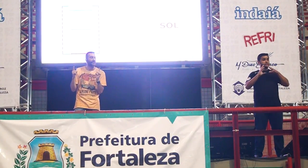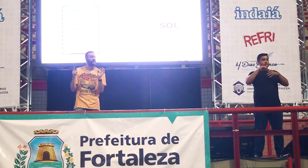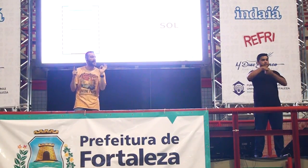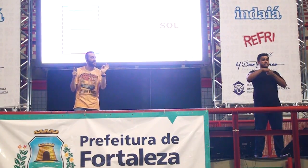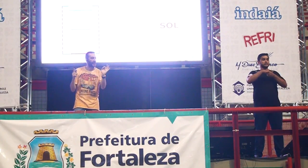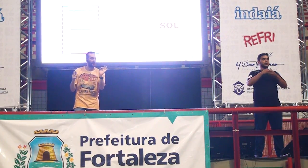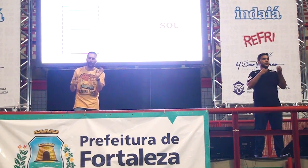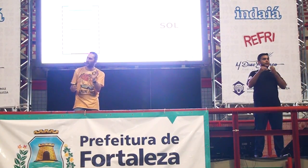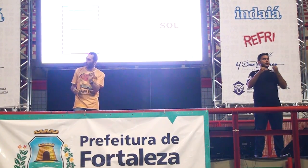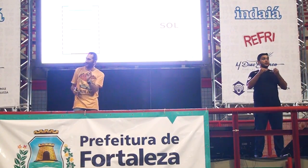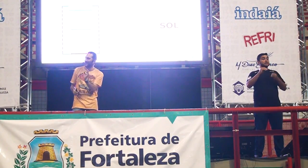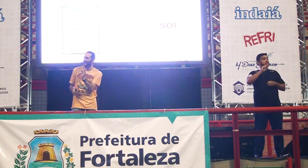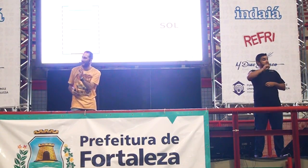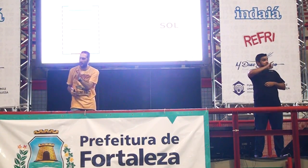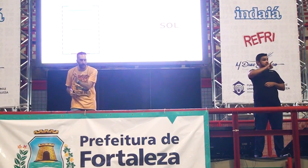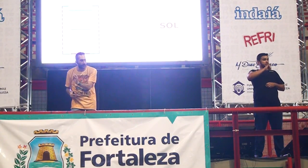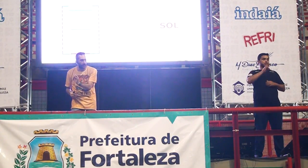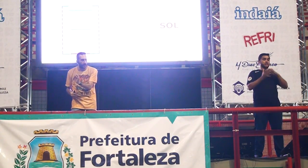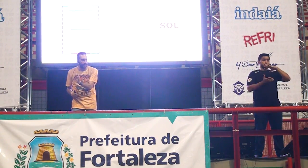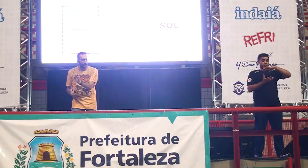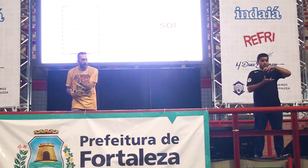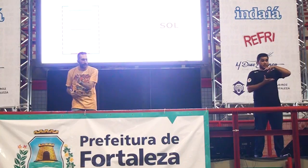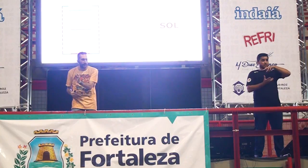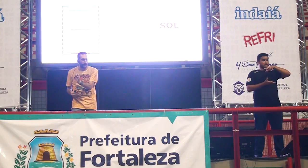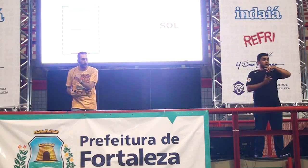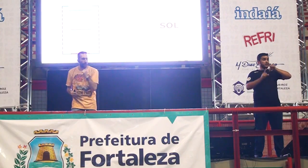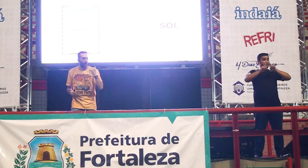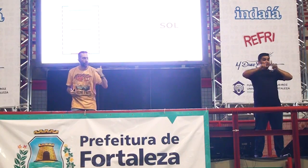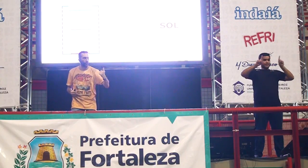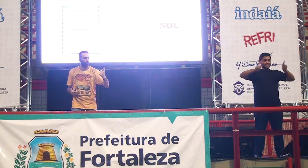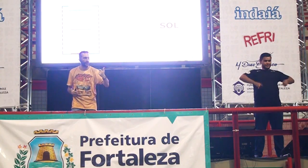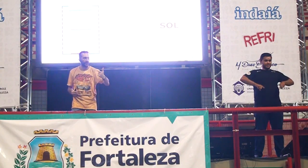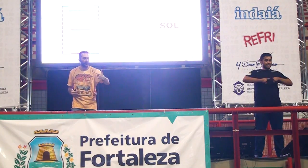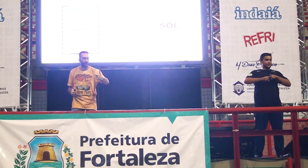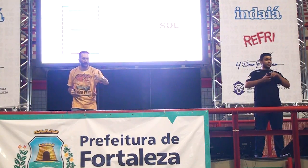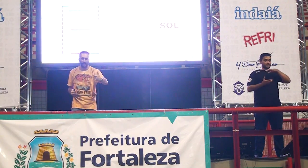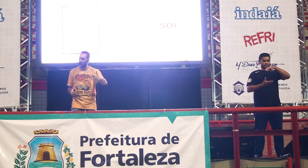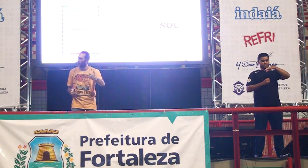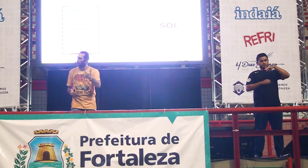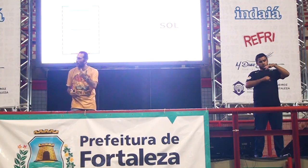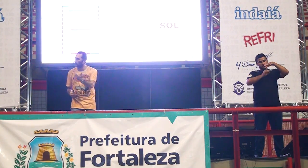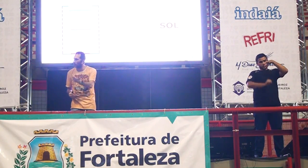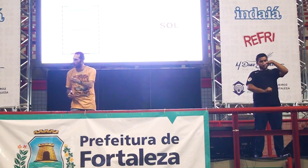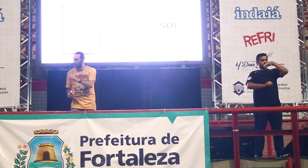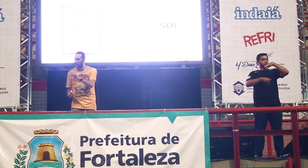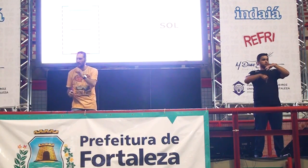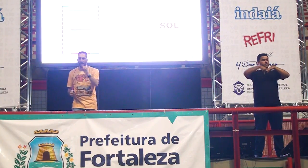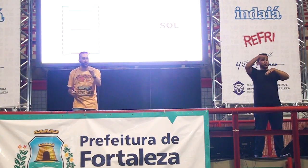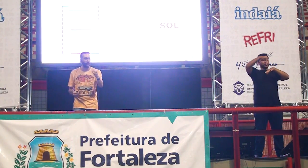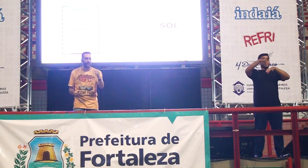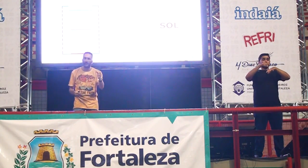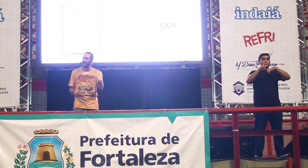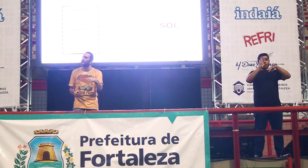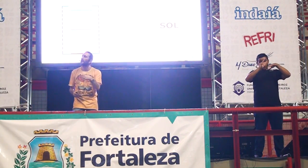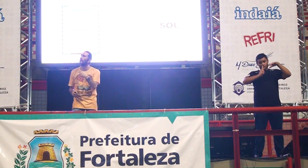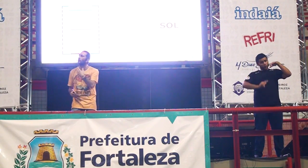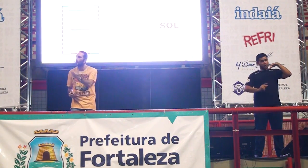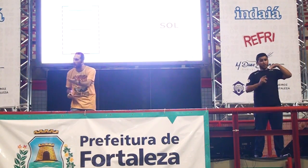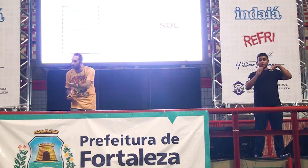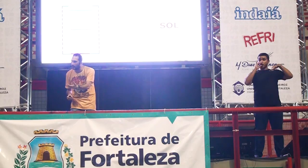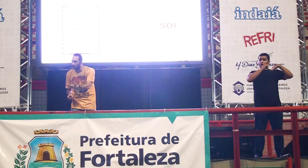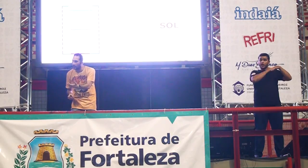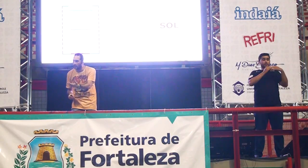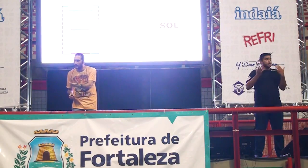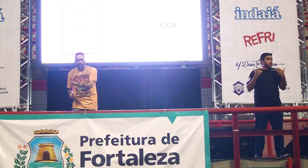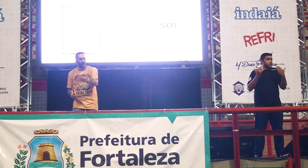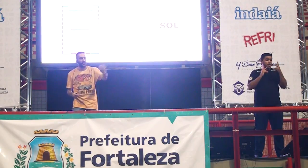igual. Se a Terra fosse quadrada, Polo Sul, centro da Terra, e Polo Norte teria a mesma quantidade de